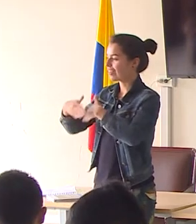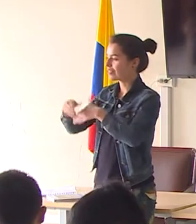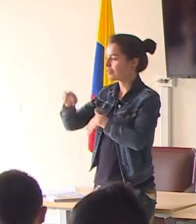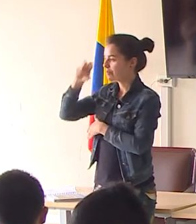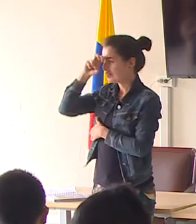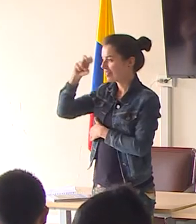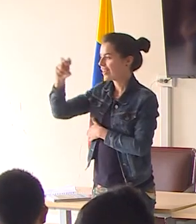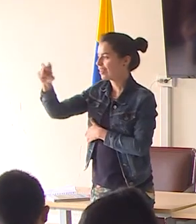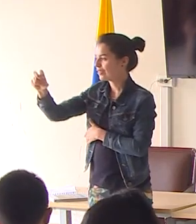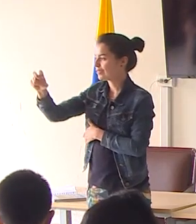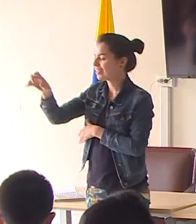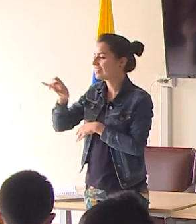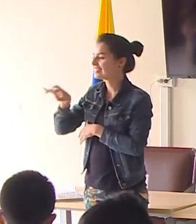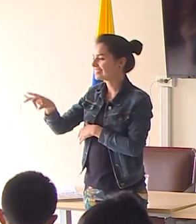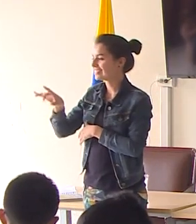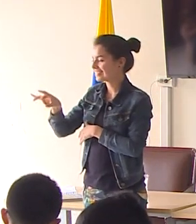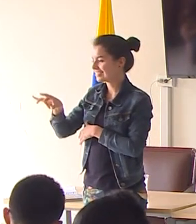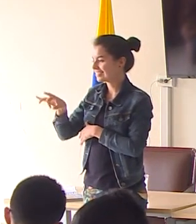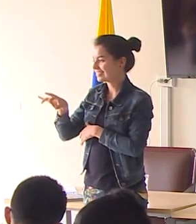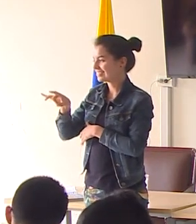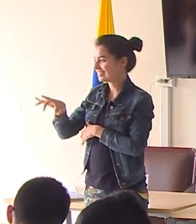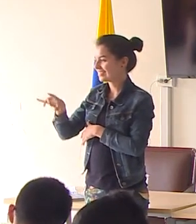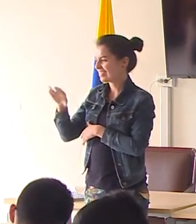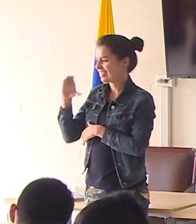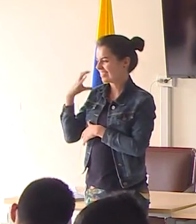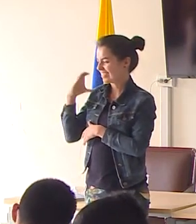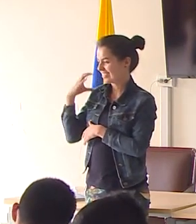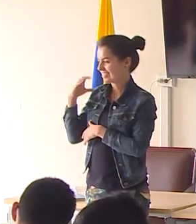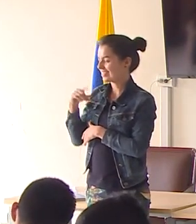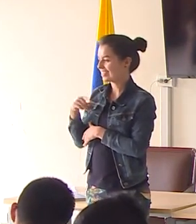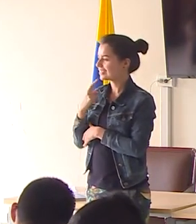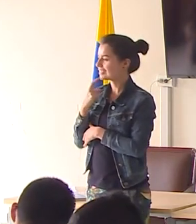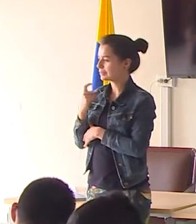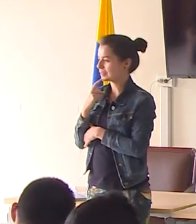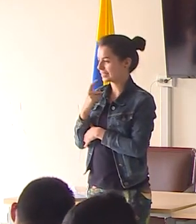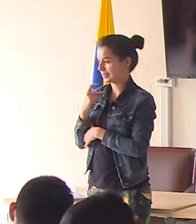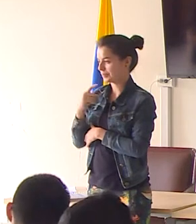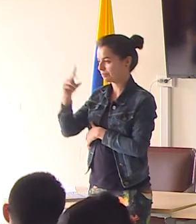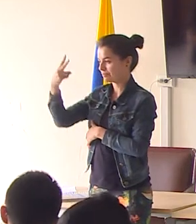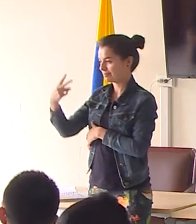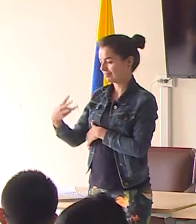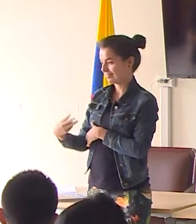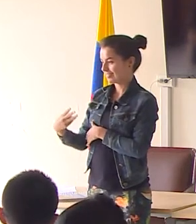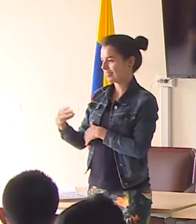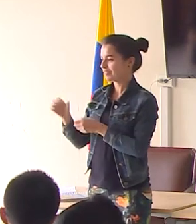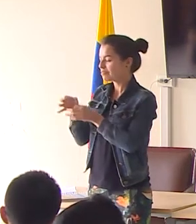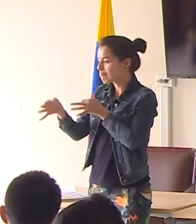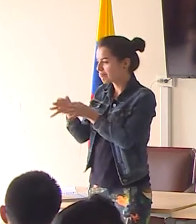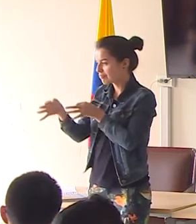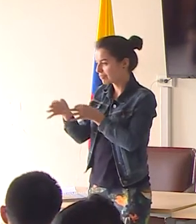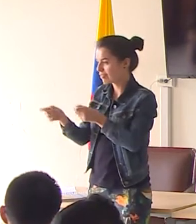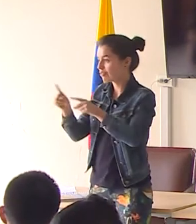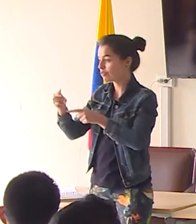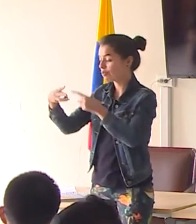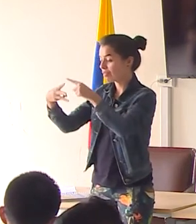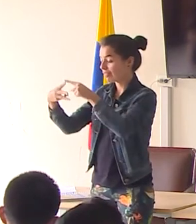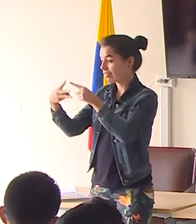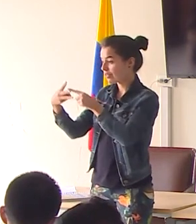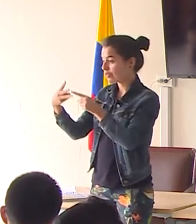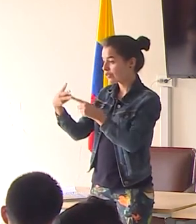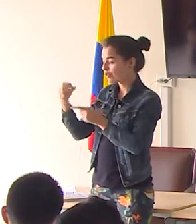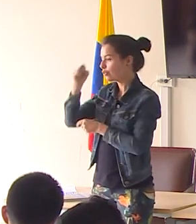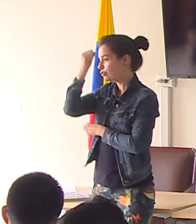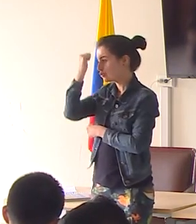cajicá zipaquirá vamos que son las tres ejes que están definiendo actualmente el desarrollo urbano y que están definiendo digamos también